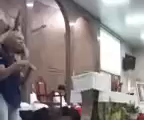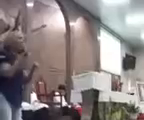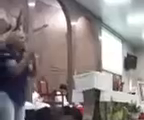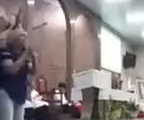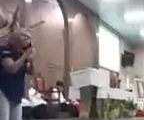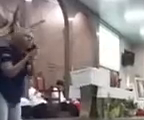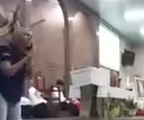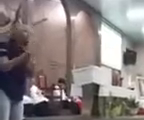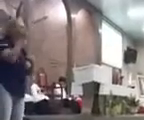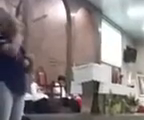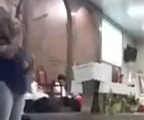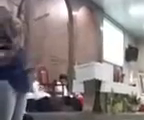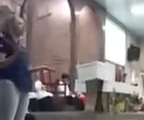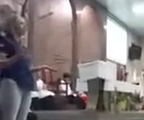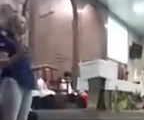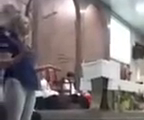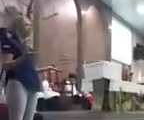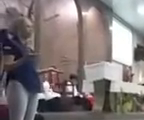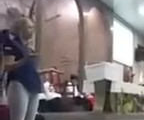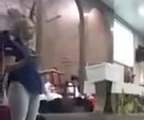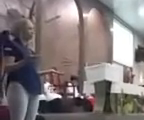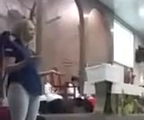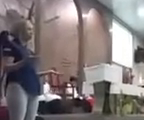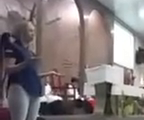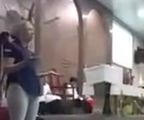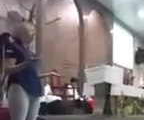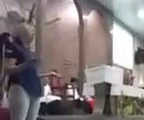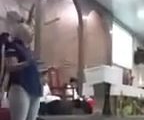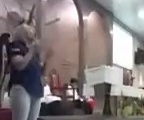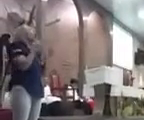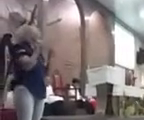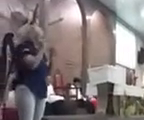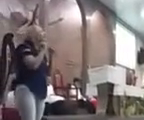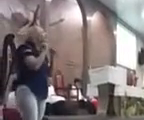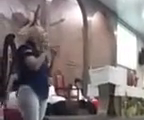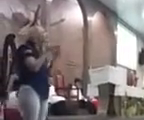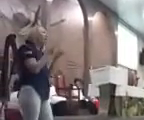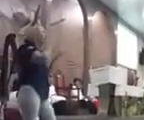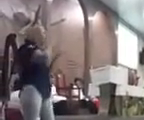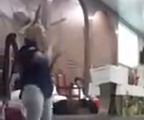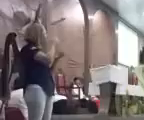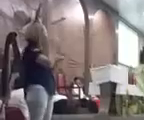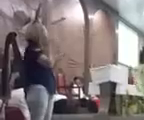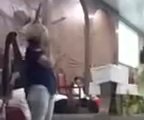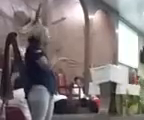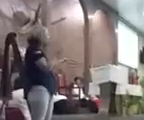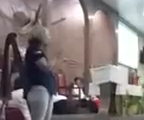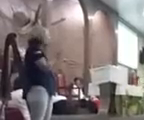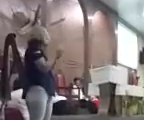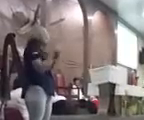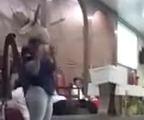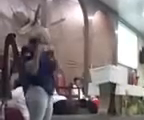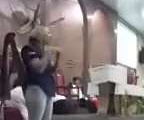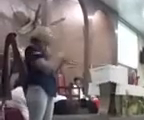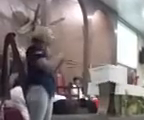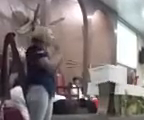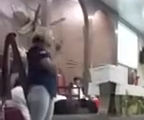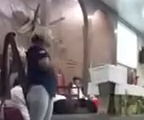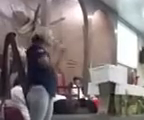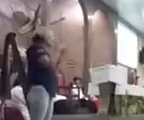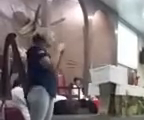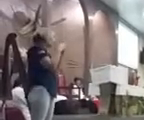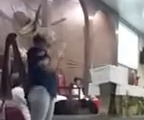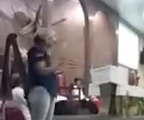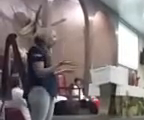Padre, mas o que vamos fazer para contagiar, para aproximar a família da igreja, Padre? O que